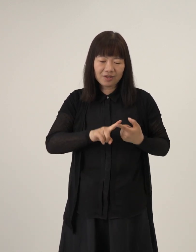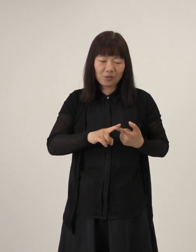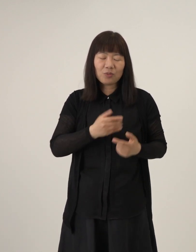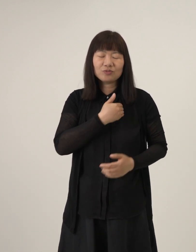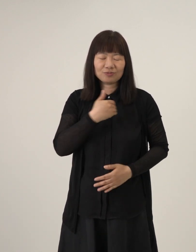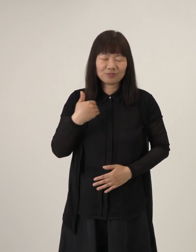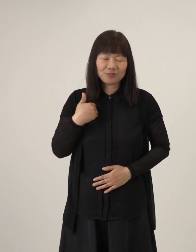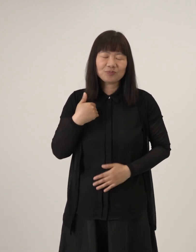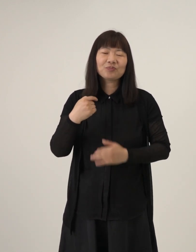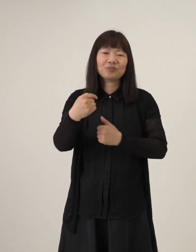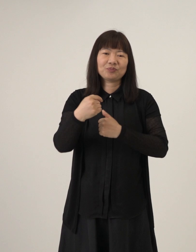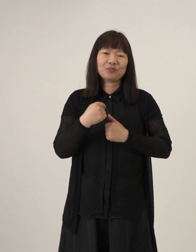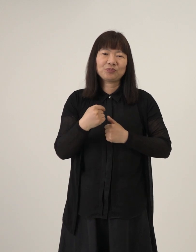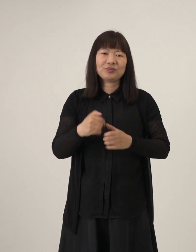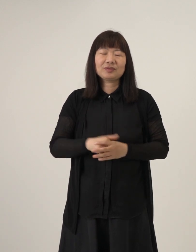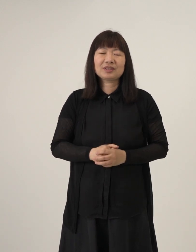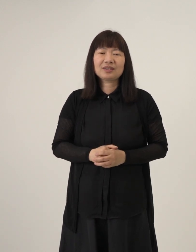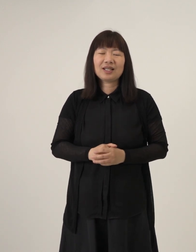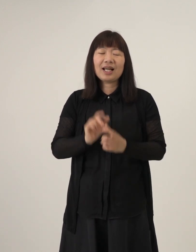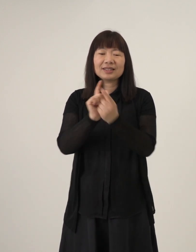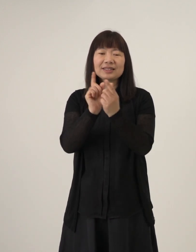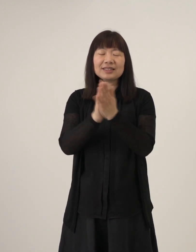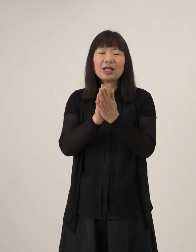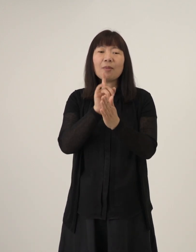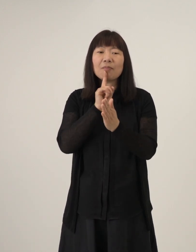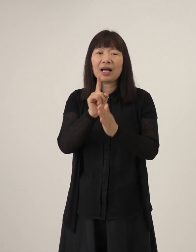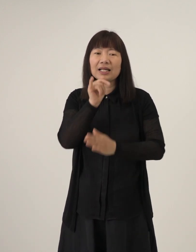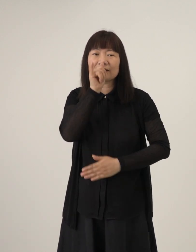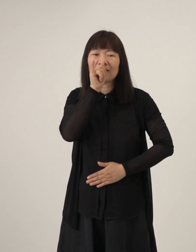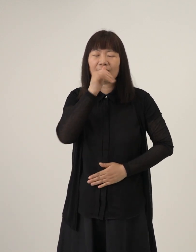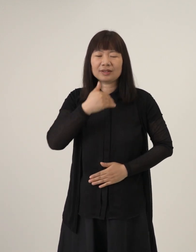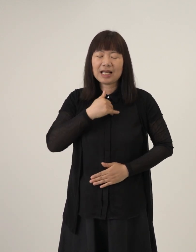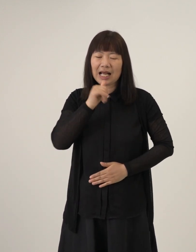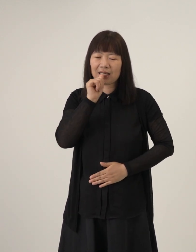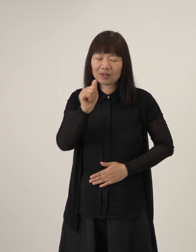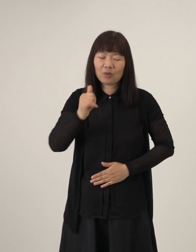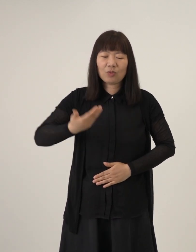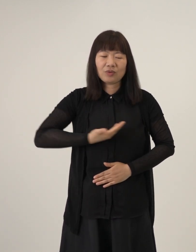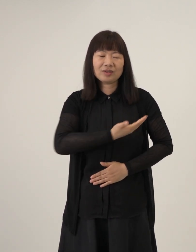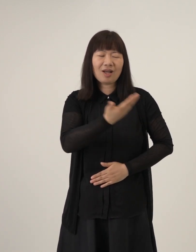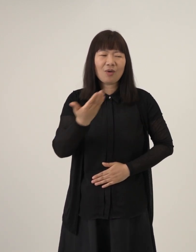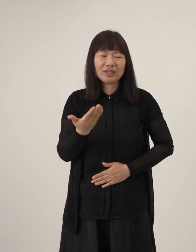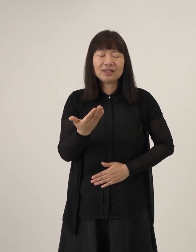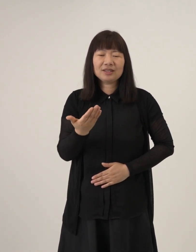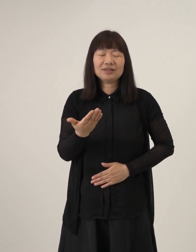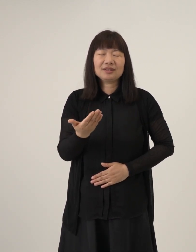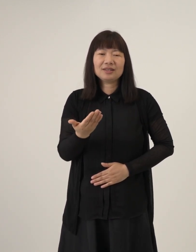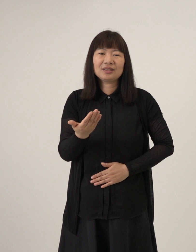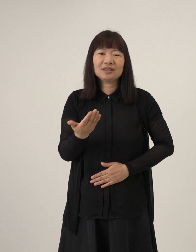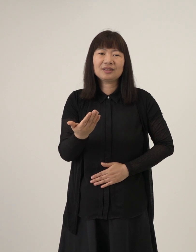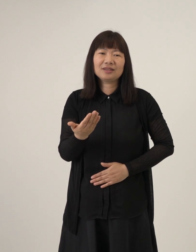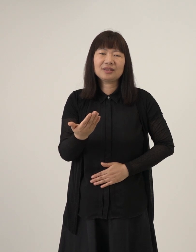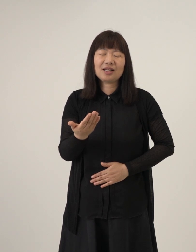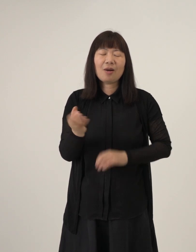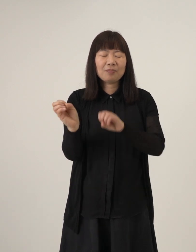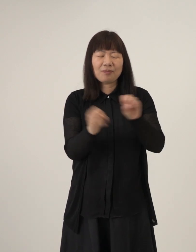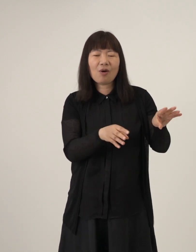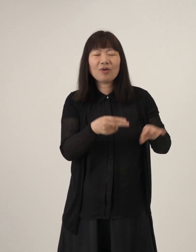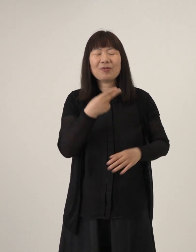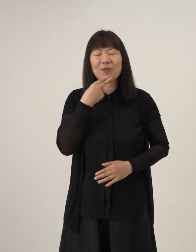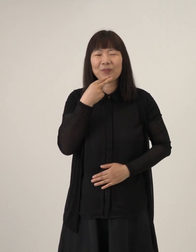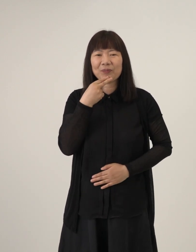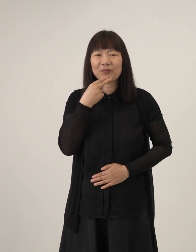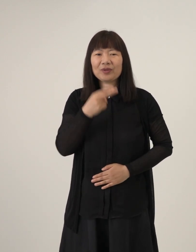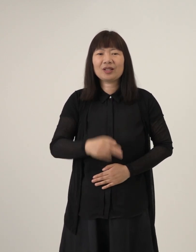알라. 그가 친히 말씀하시기를 내가 결코 너희를 뭐하지 아니하고 버리지